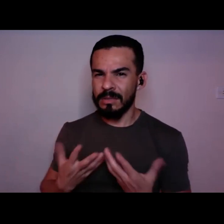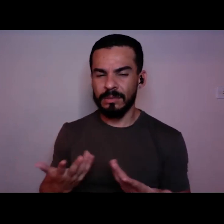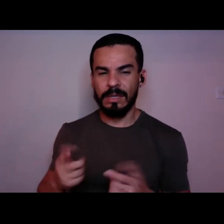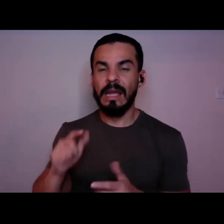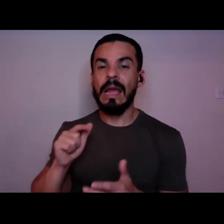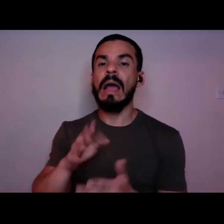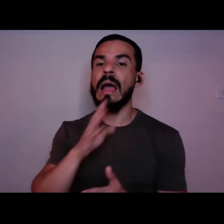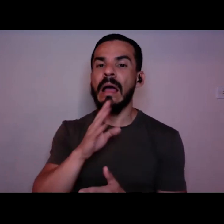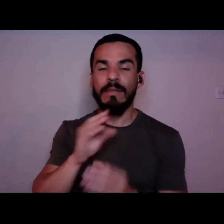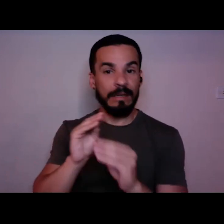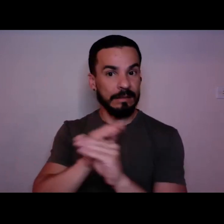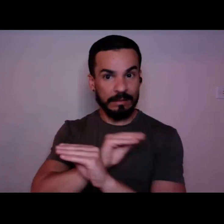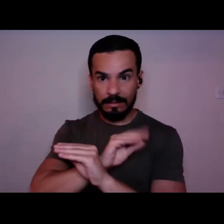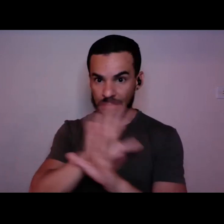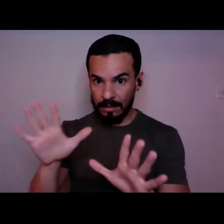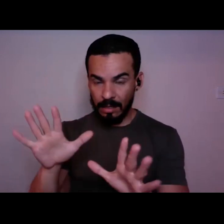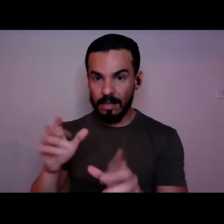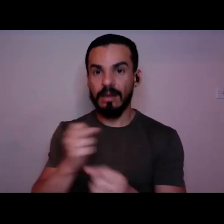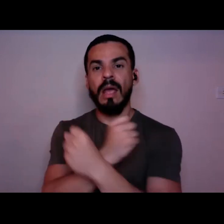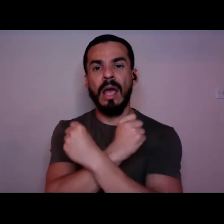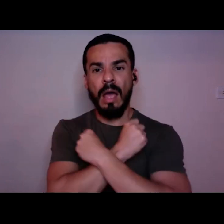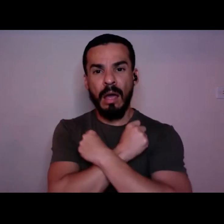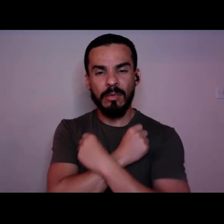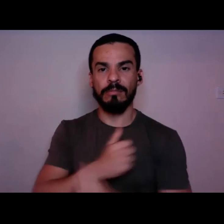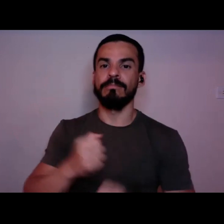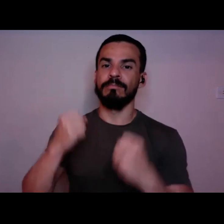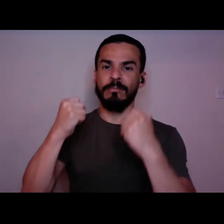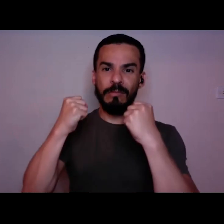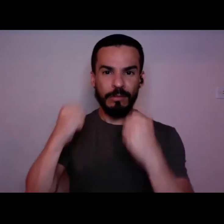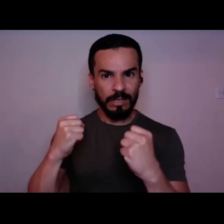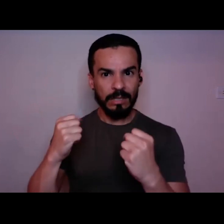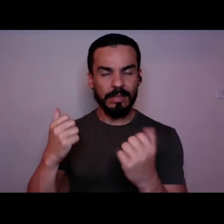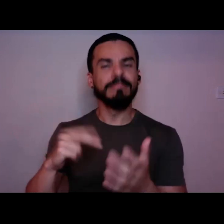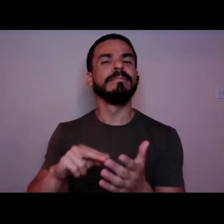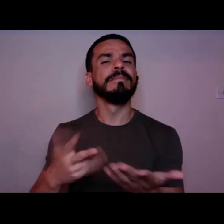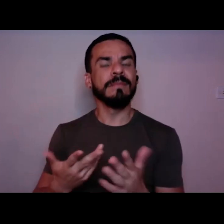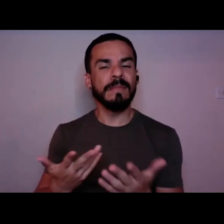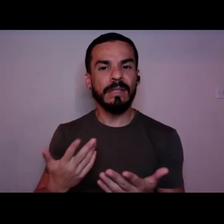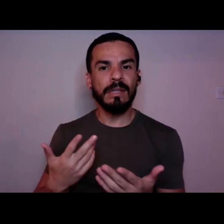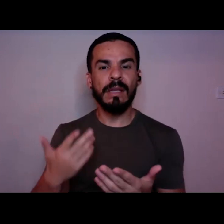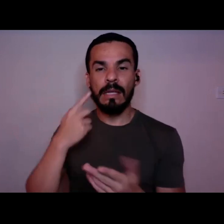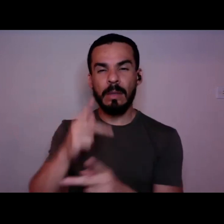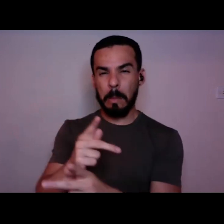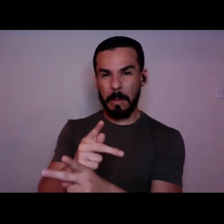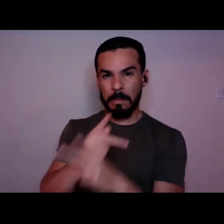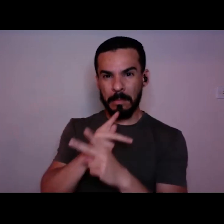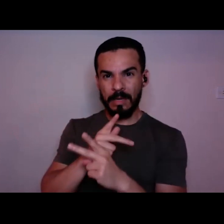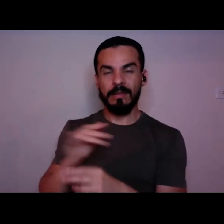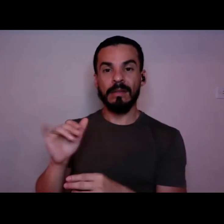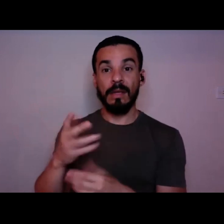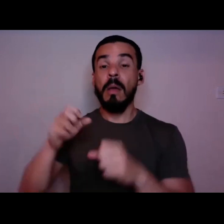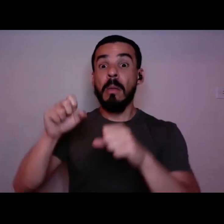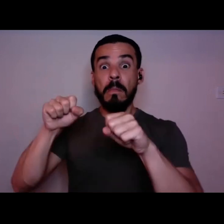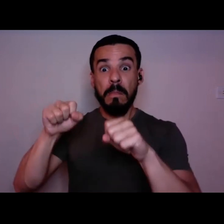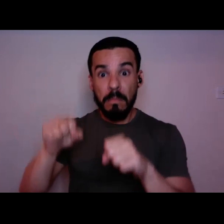hay que hablarlo muy claro con un amor muy firme esto inclusive hacer prevención la posibilidad